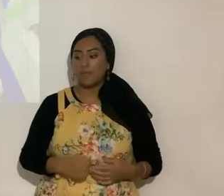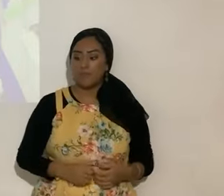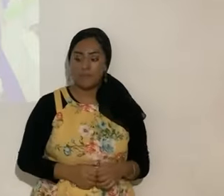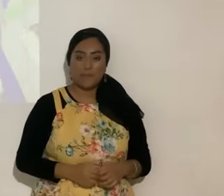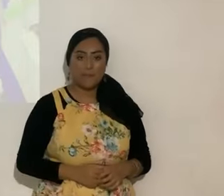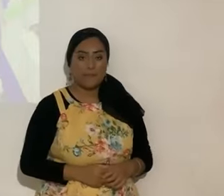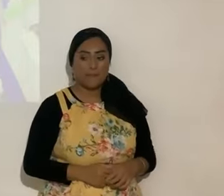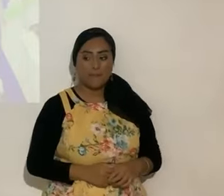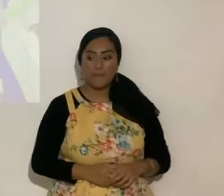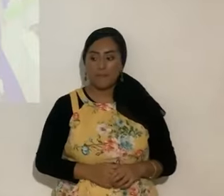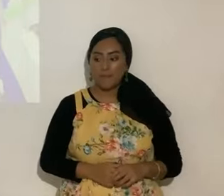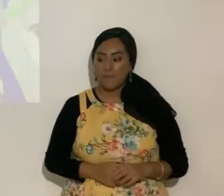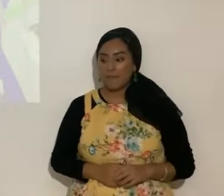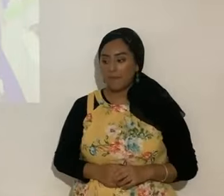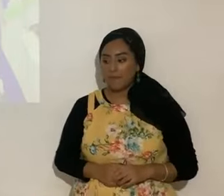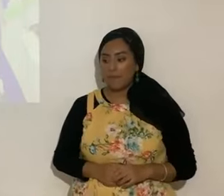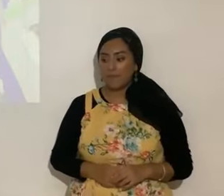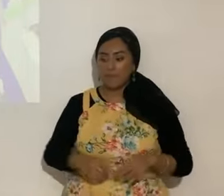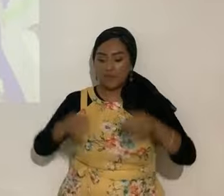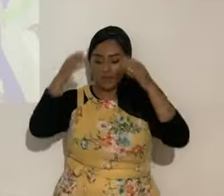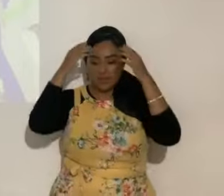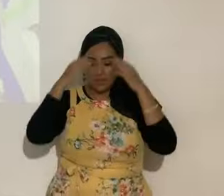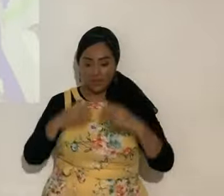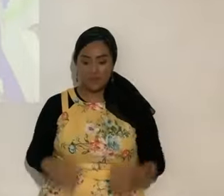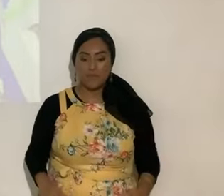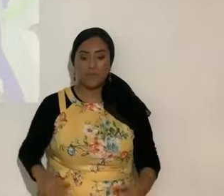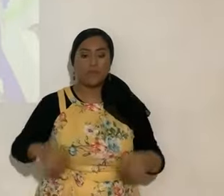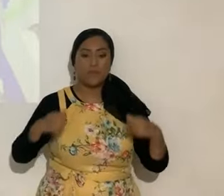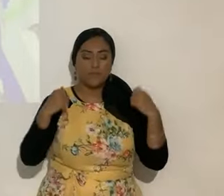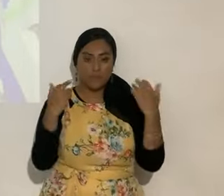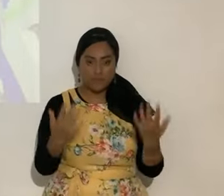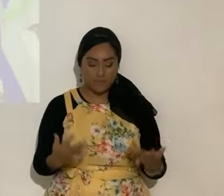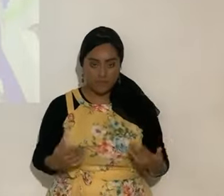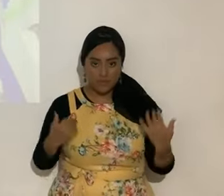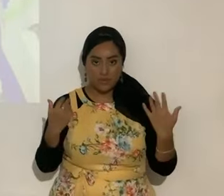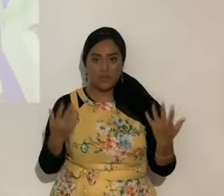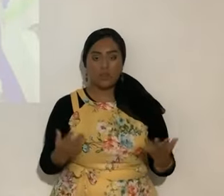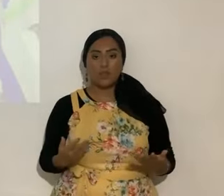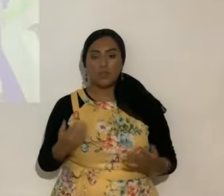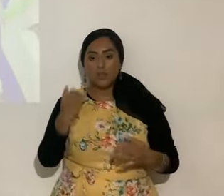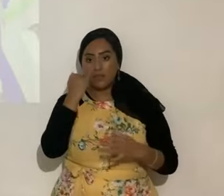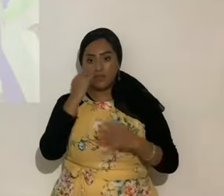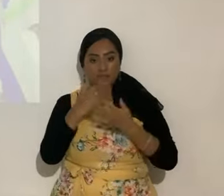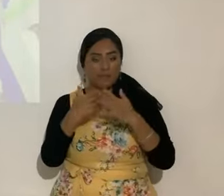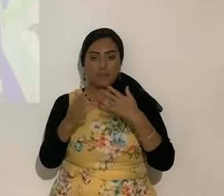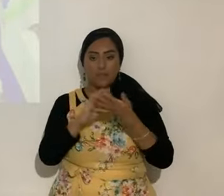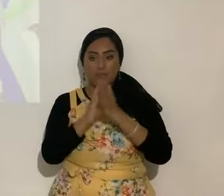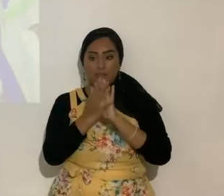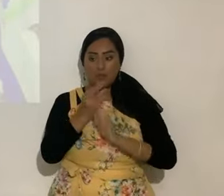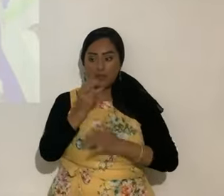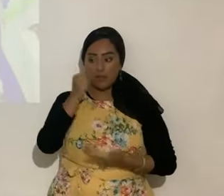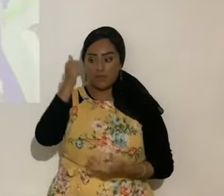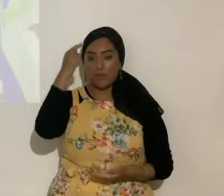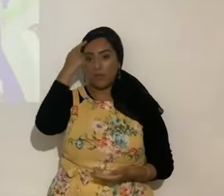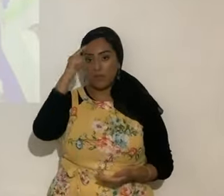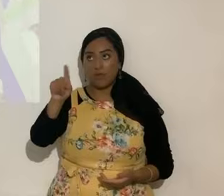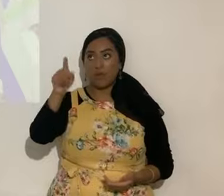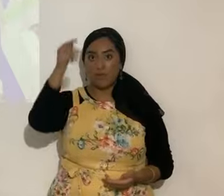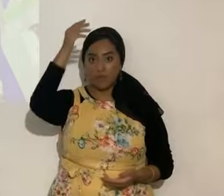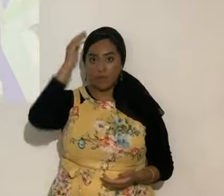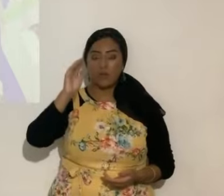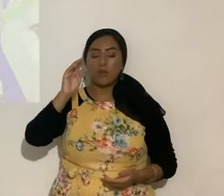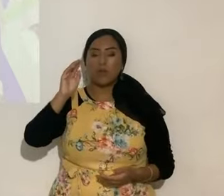¿de acuerdo? Bueno, ahora, el cuerpo esperará, aunque ya sea polvo, para que el ojín,